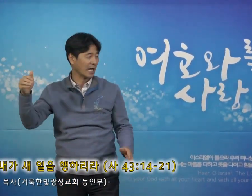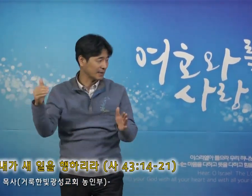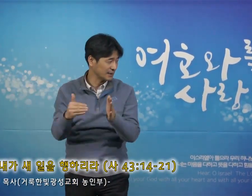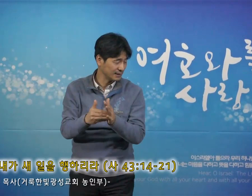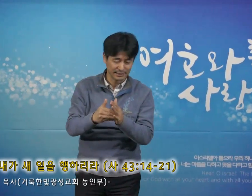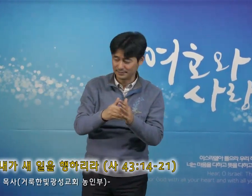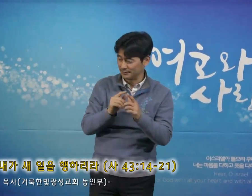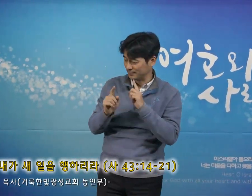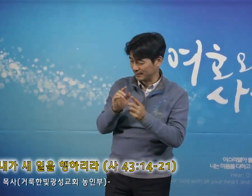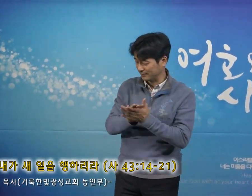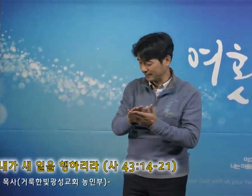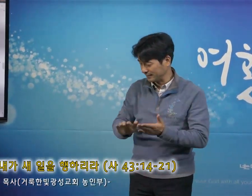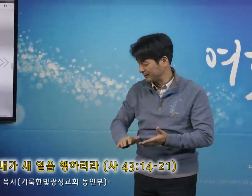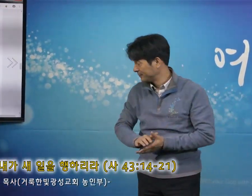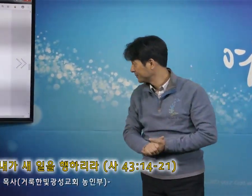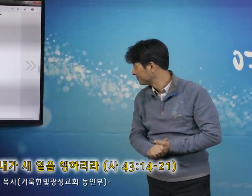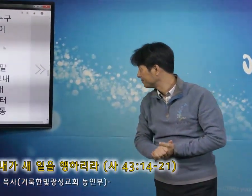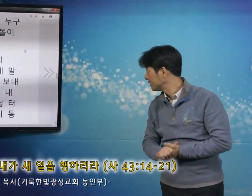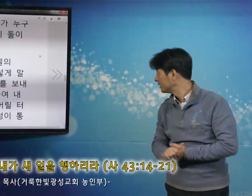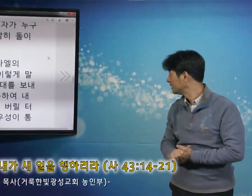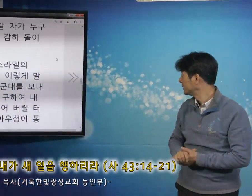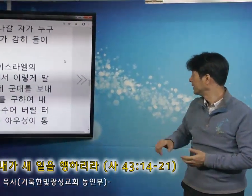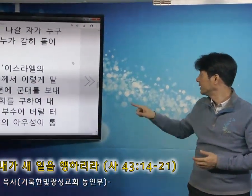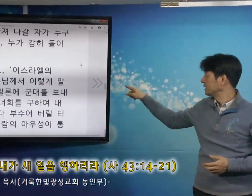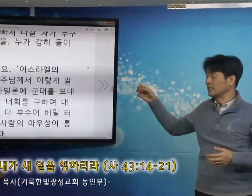14절부터 21절까지입니다.